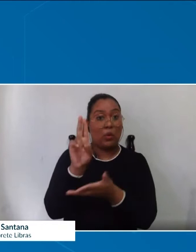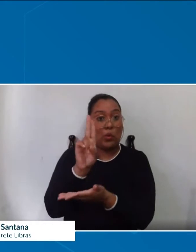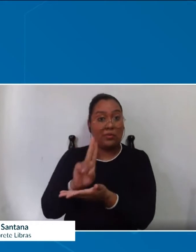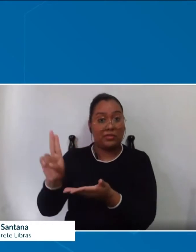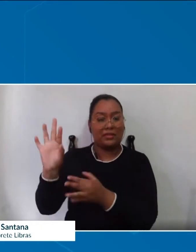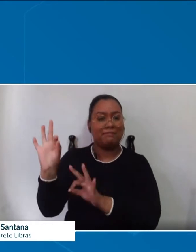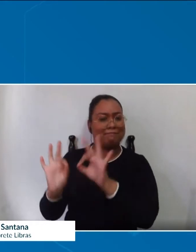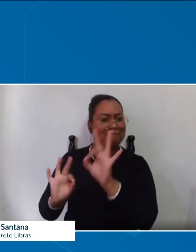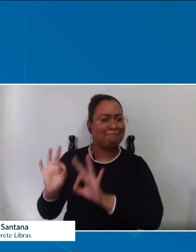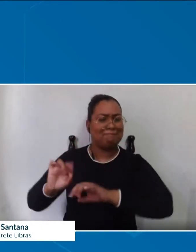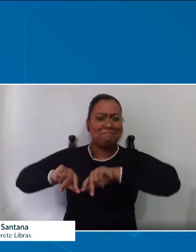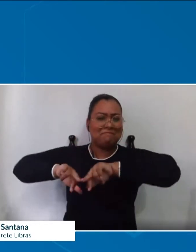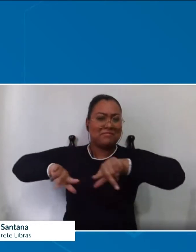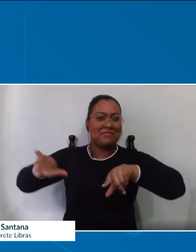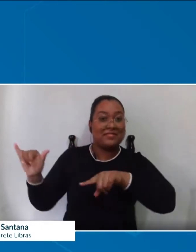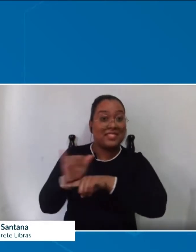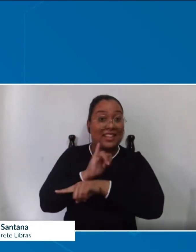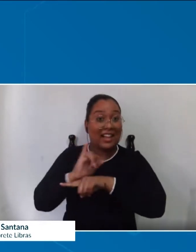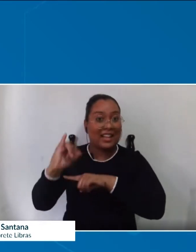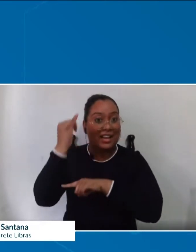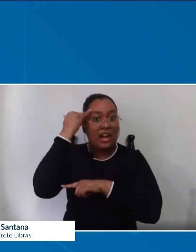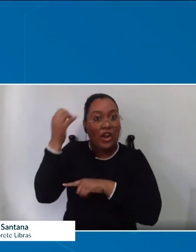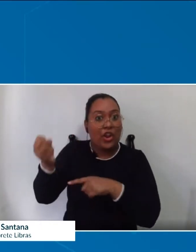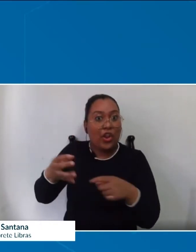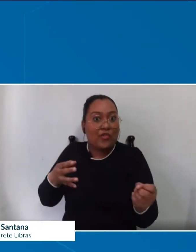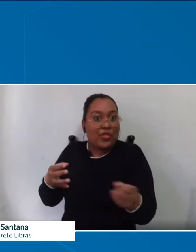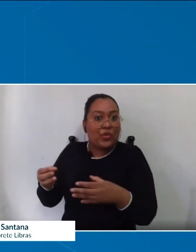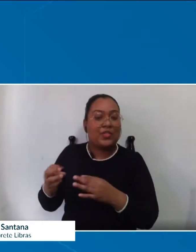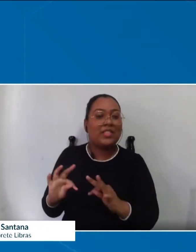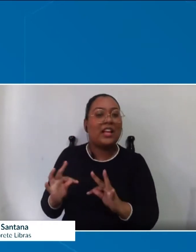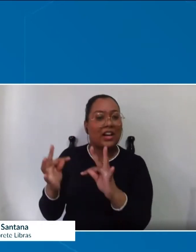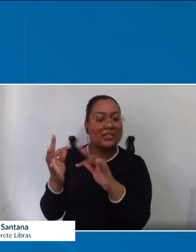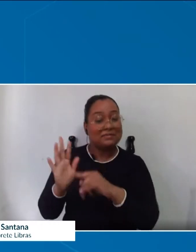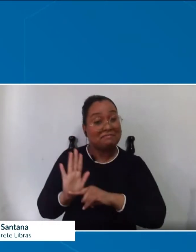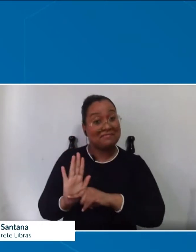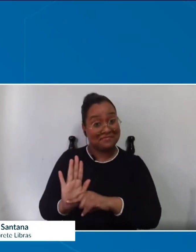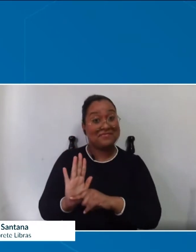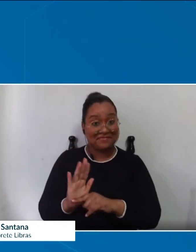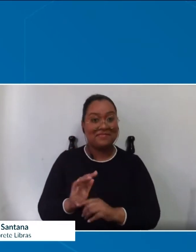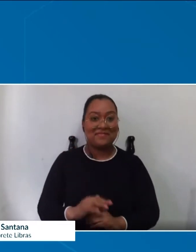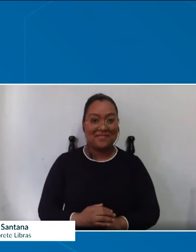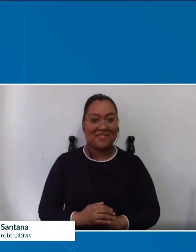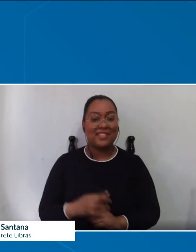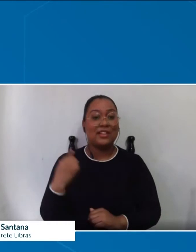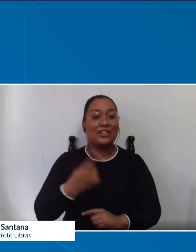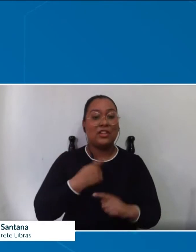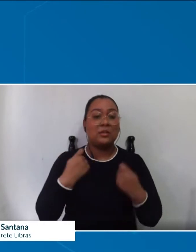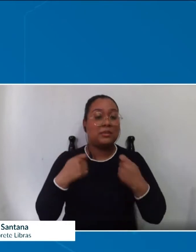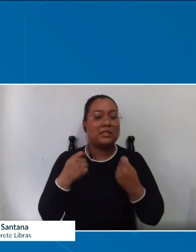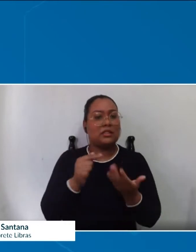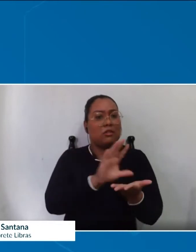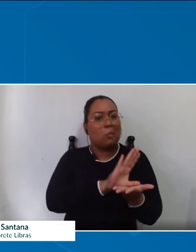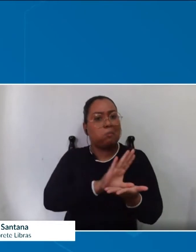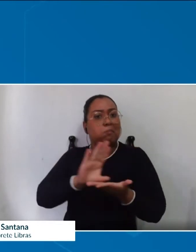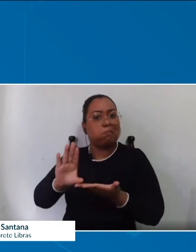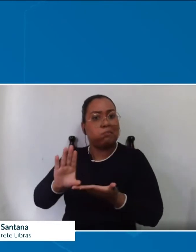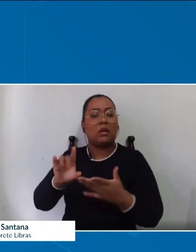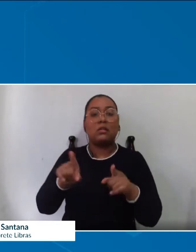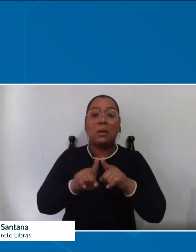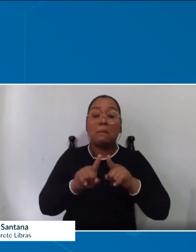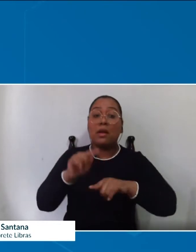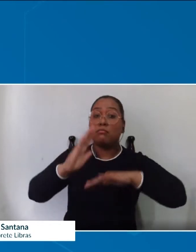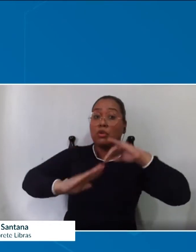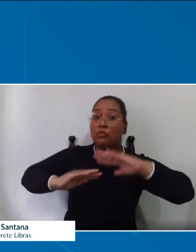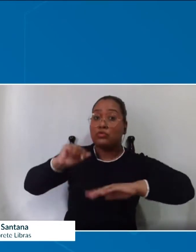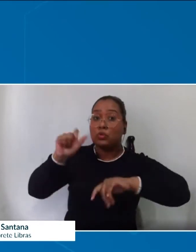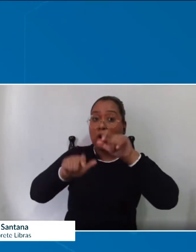desenvolvem muitas soluções inovadoras, tecnológicas para isso. A gente precisa de investimento e pessoas que estejam